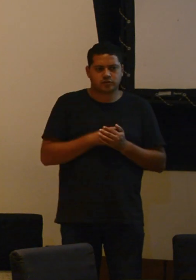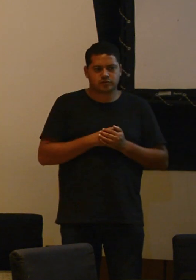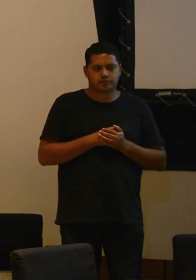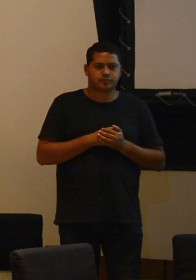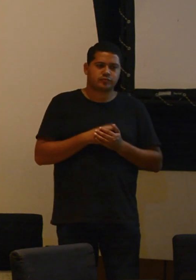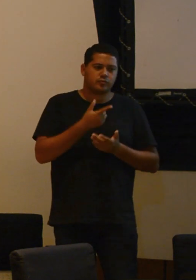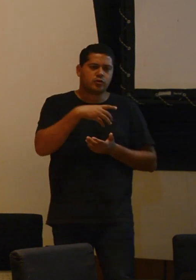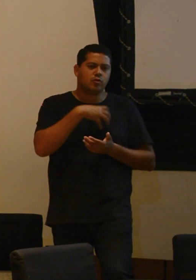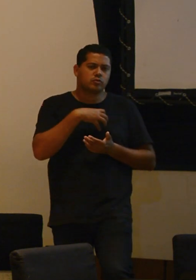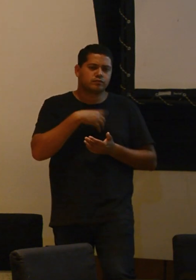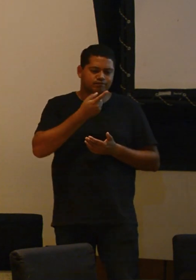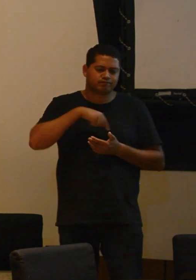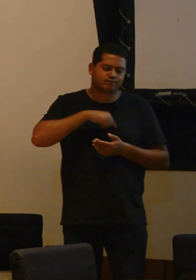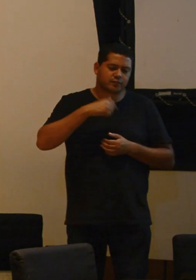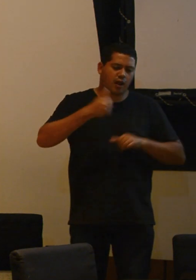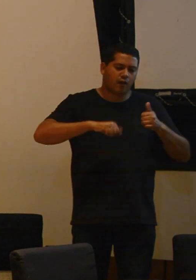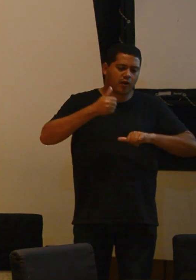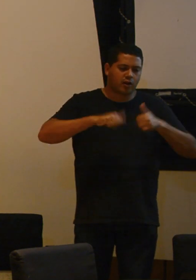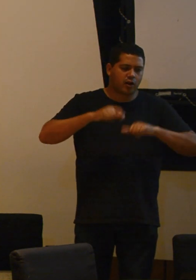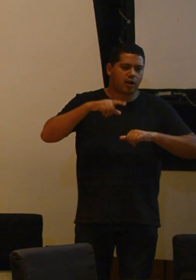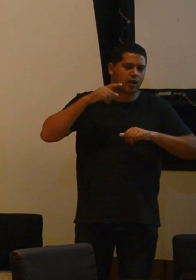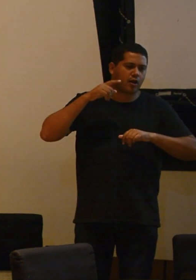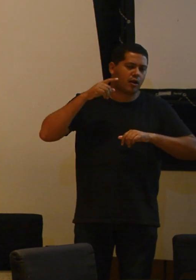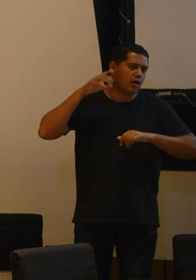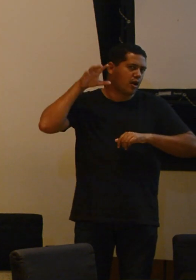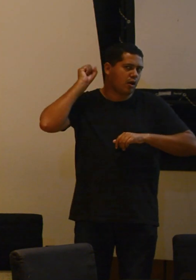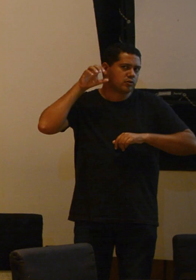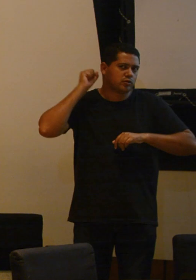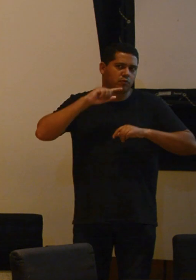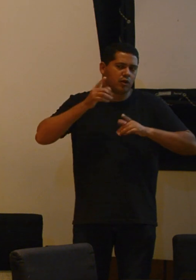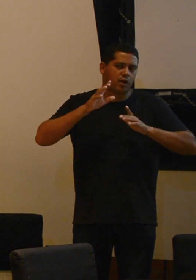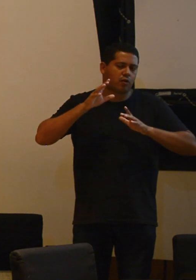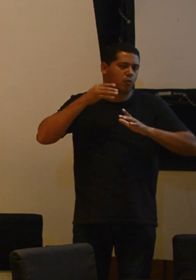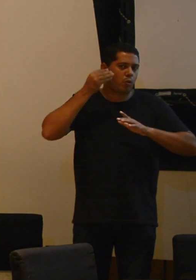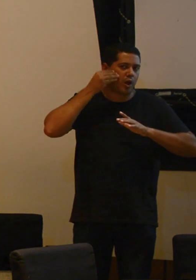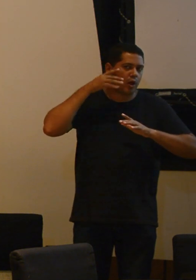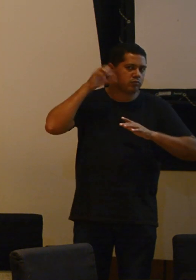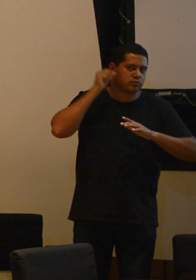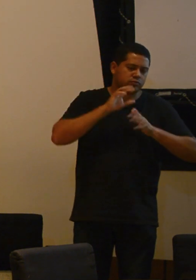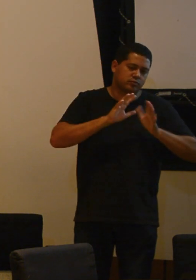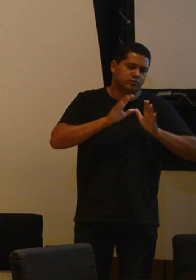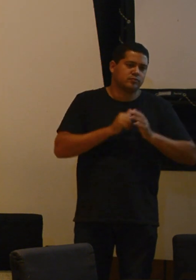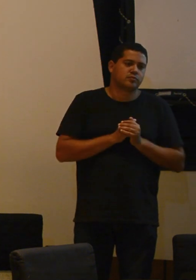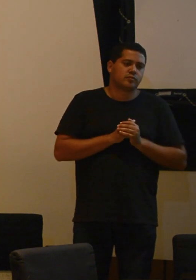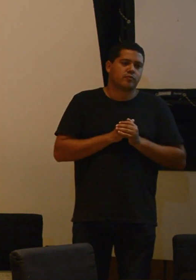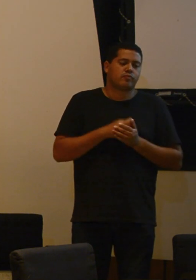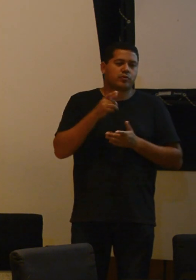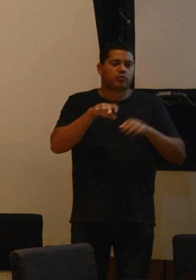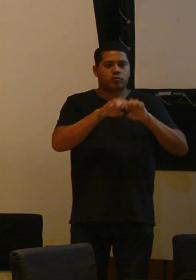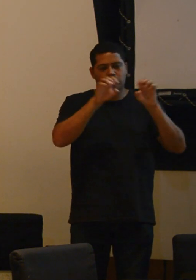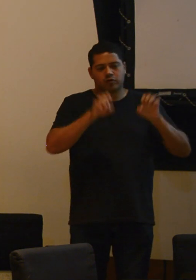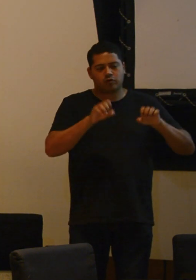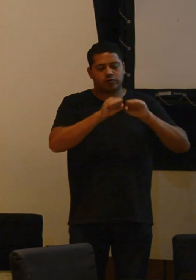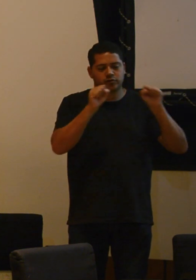então, da gente avaliar a audição, só que não é um teste auditivo. A gente vai avaliar como estruturas